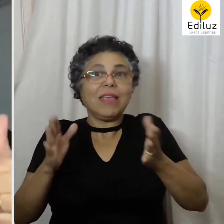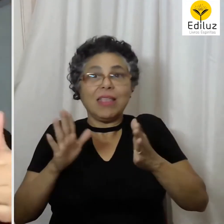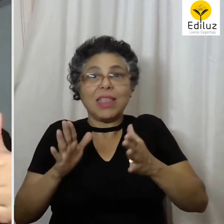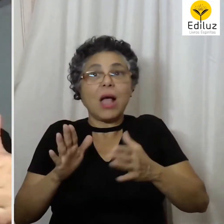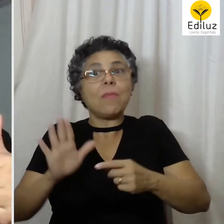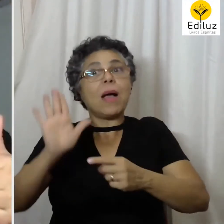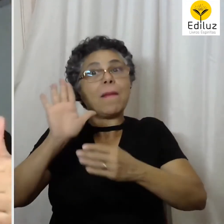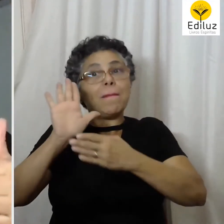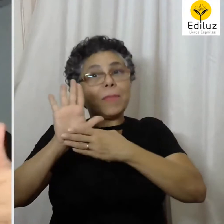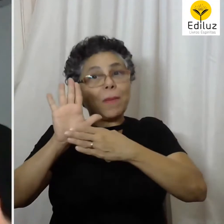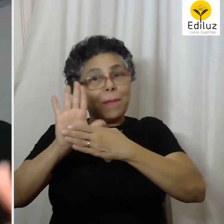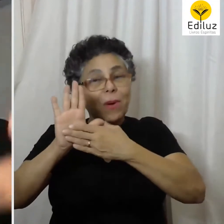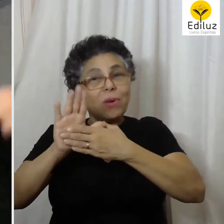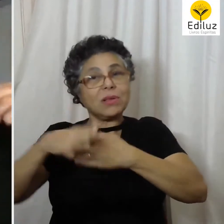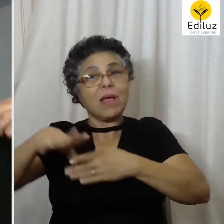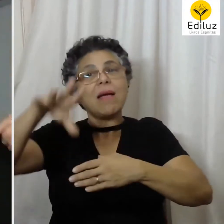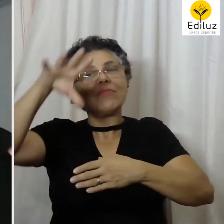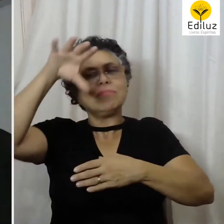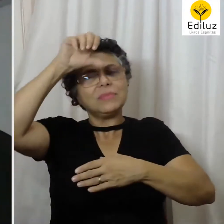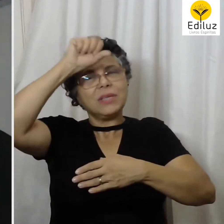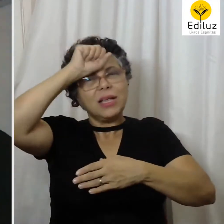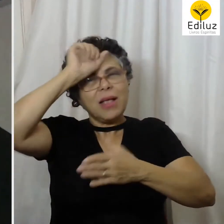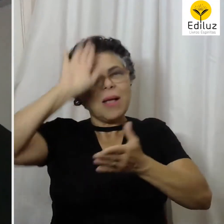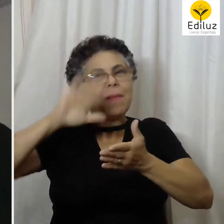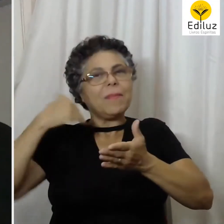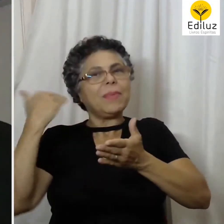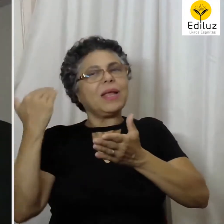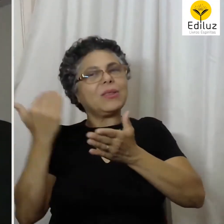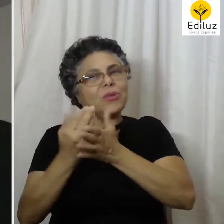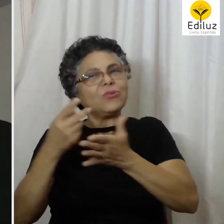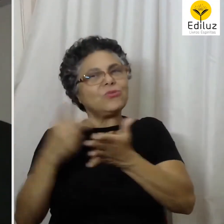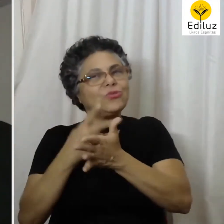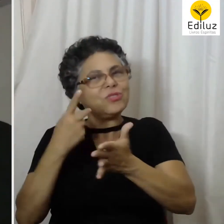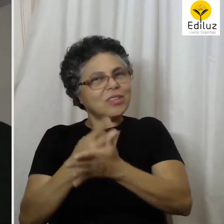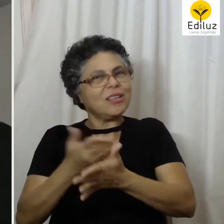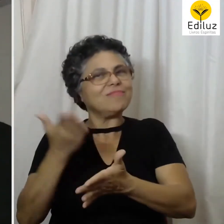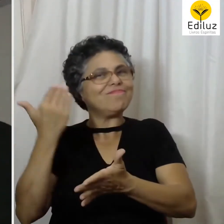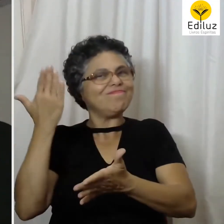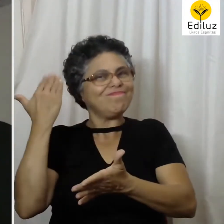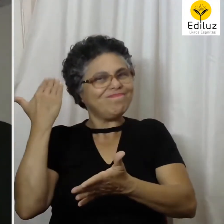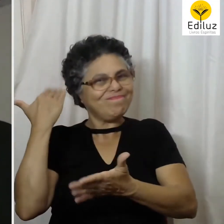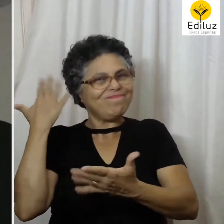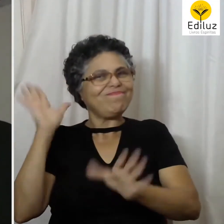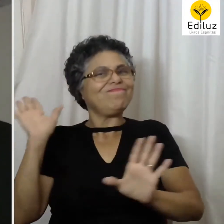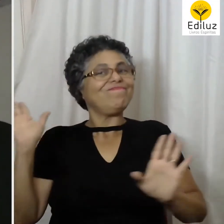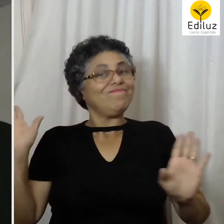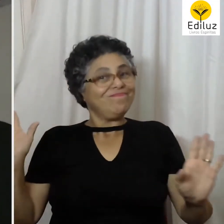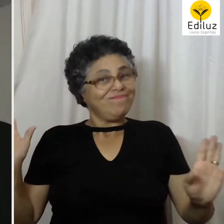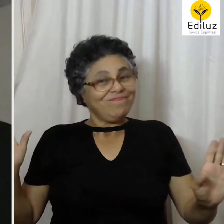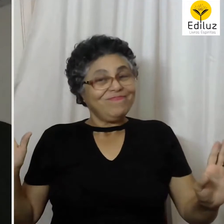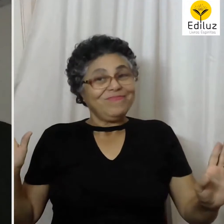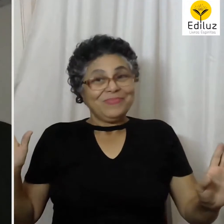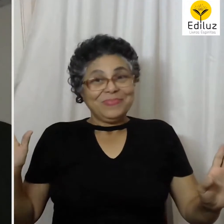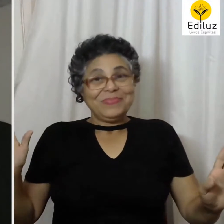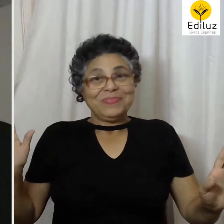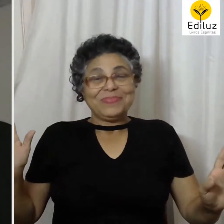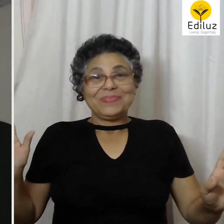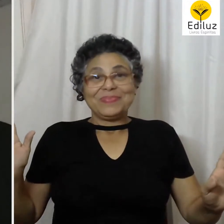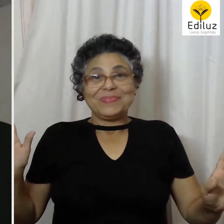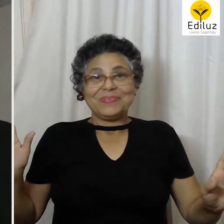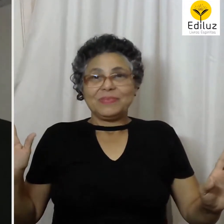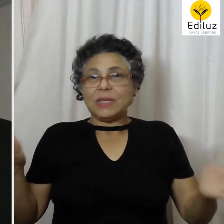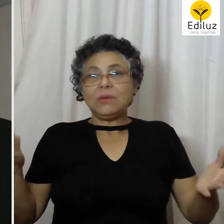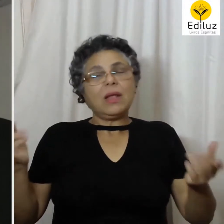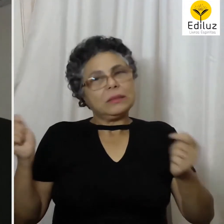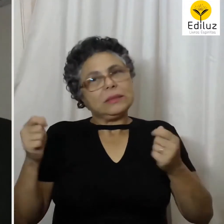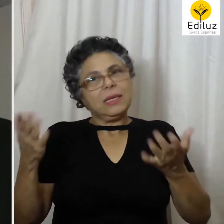um aprendizado para todos os erros cometidos. Né? Então, não